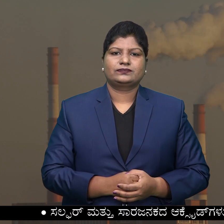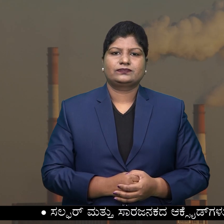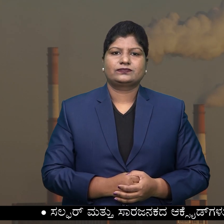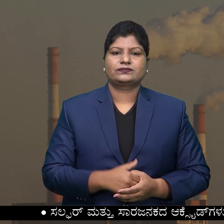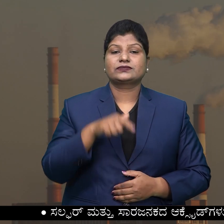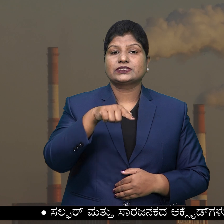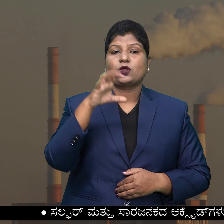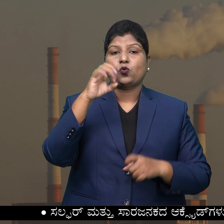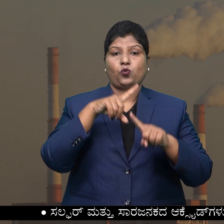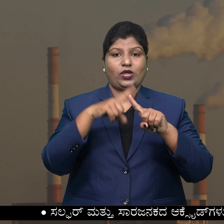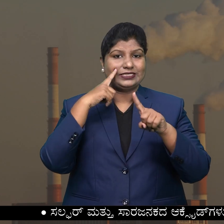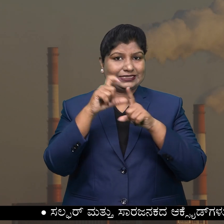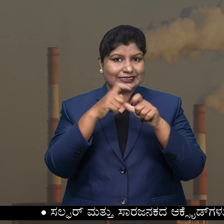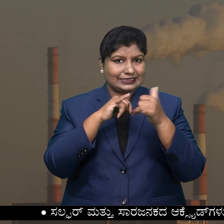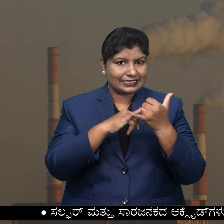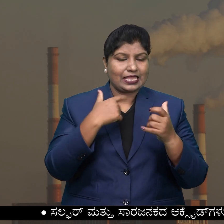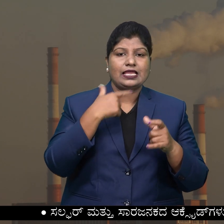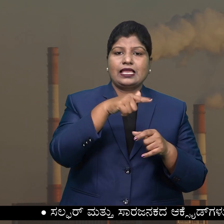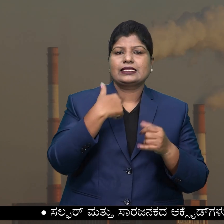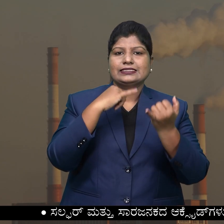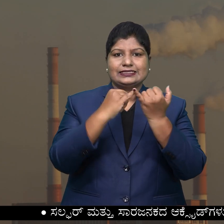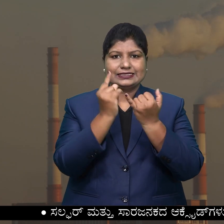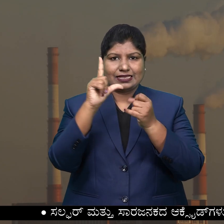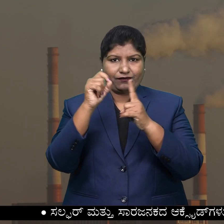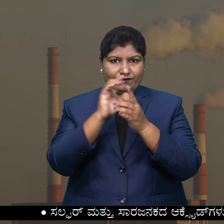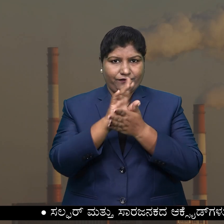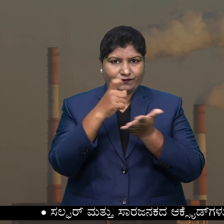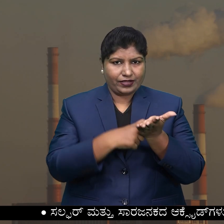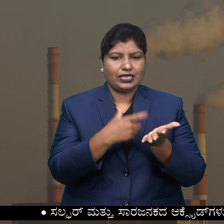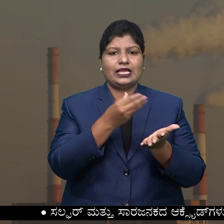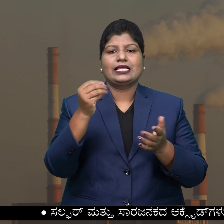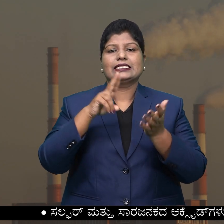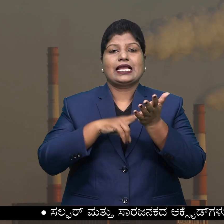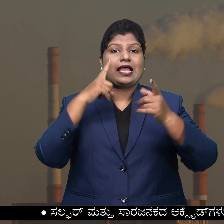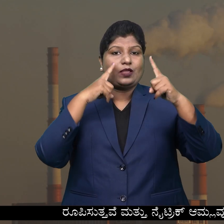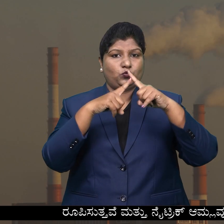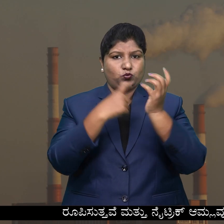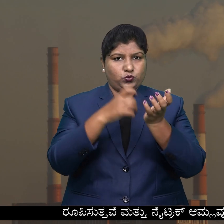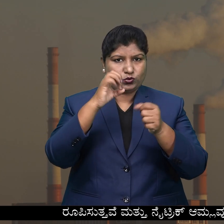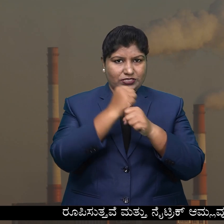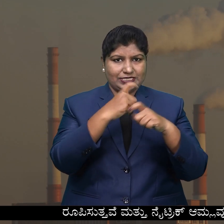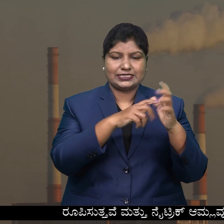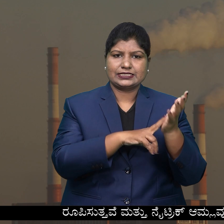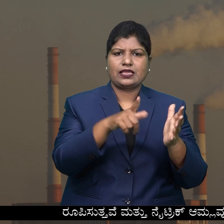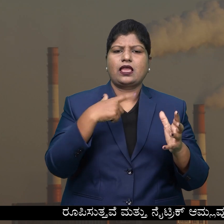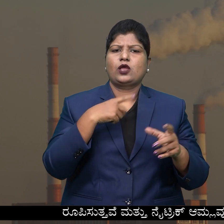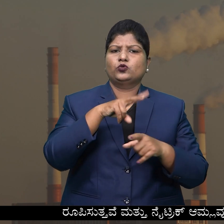ಸಲ್ಫರ್ ಮತ್ತು ಸಾರಜನಕದ ಆಕ್ಸೈಡ್ಗಳು ನೀರಿನ ಆವಿಯೊಂದಿಗೆ ಸೇರಿ ಸಲ್ಫ್ಯೂರಿಕ್ ಆಮ್ಲವನ್ನ ರೂಪಿಸುತ್ತೆ ಮತ್ತು ನೈಟ್ರಿಕ್ ಆಮ್ಲವು ಮಳೆ,